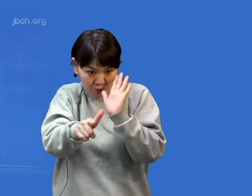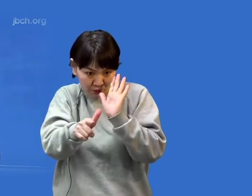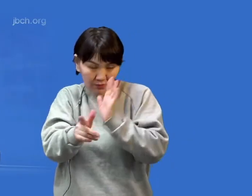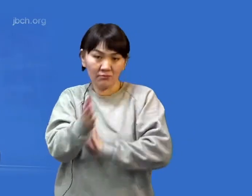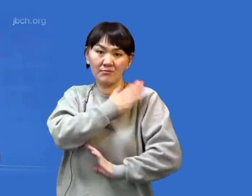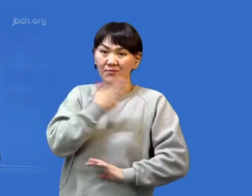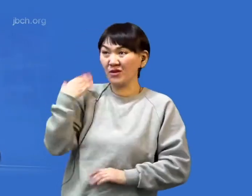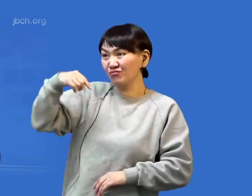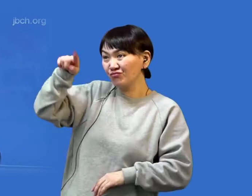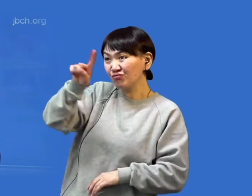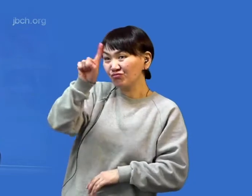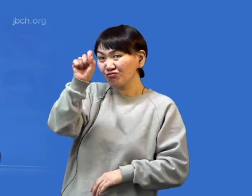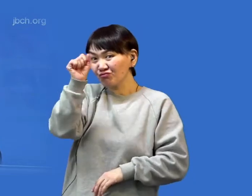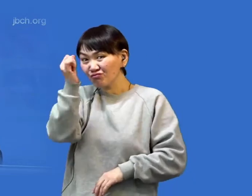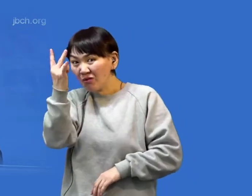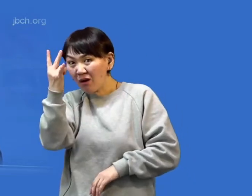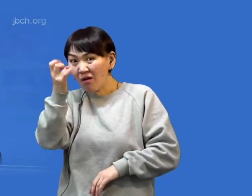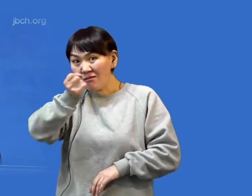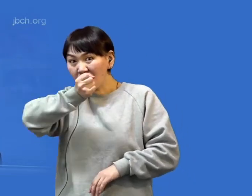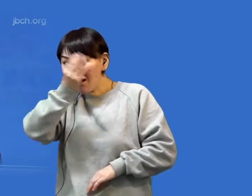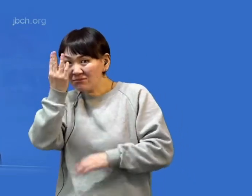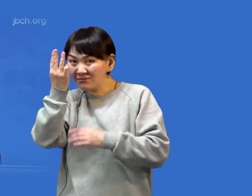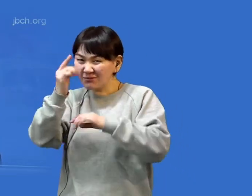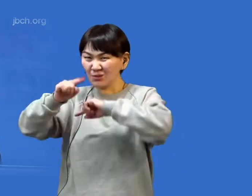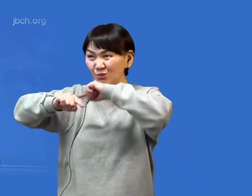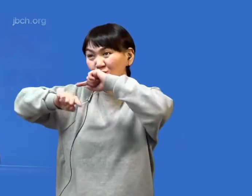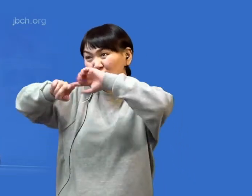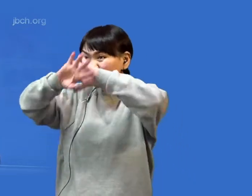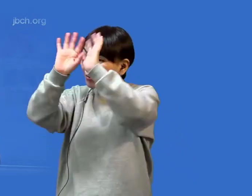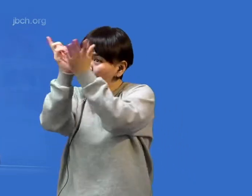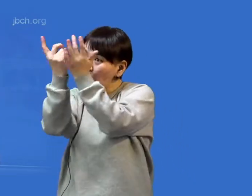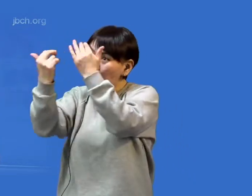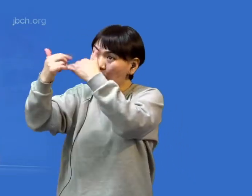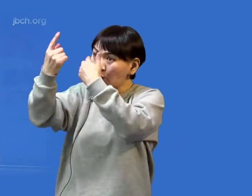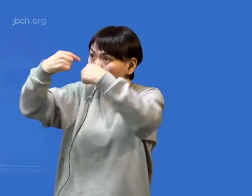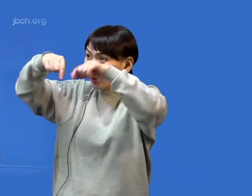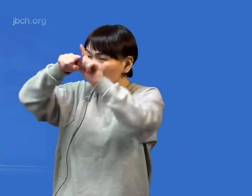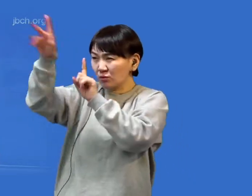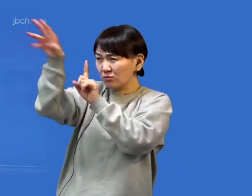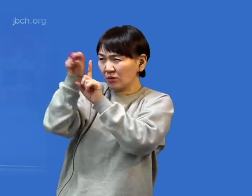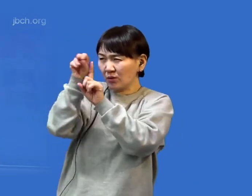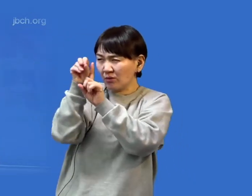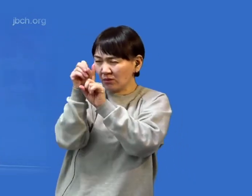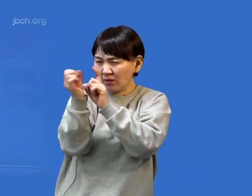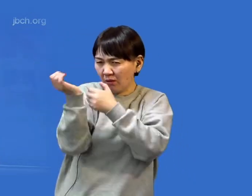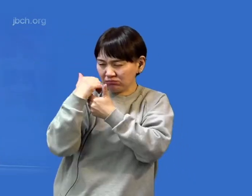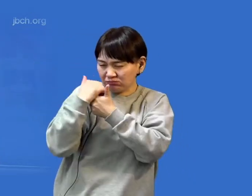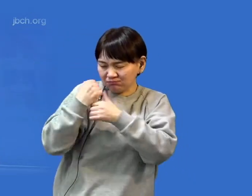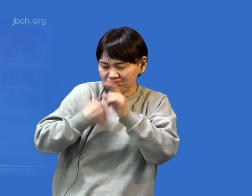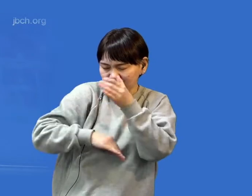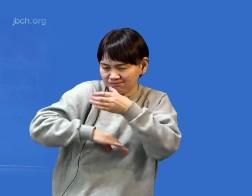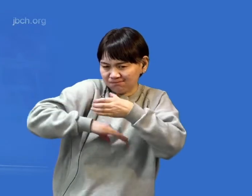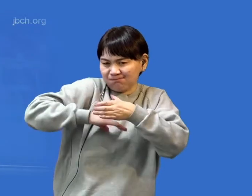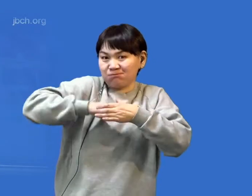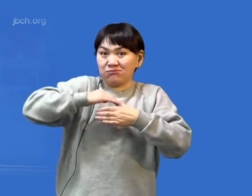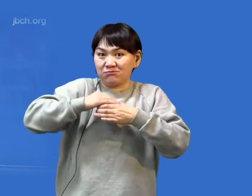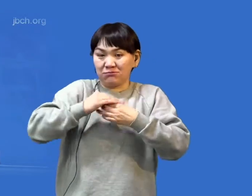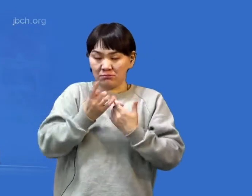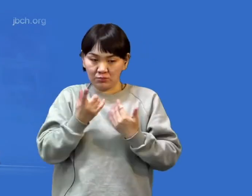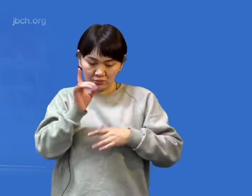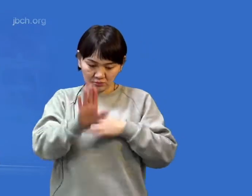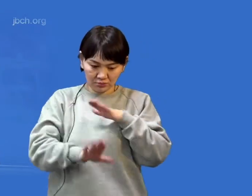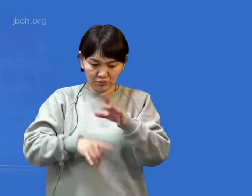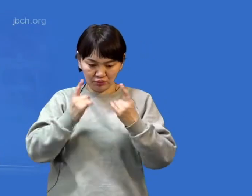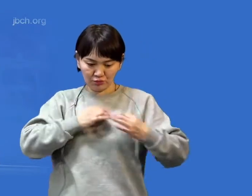эзний тэр зан чангаар бид бүхний доторх хүмүүс маань дүүрхийг дүүрэл гэж хэлээд байгаа. Матай 5:48